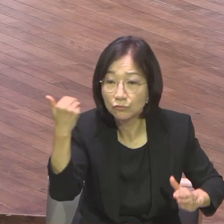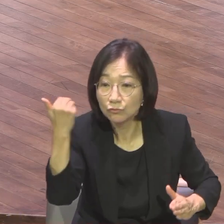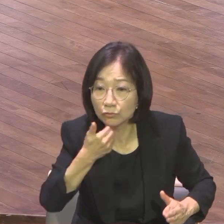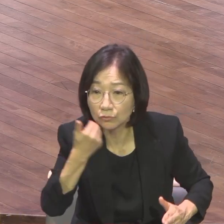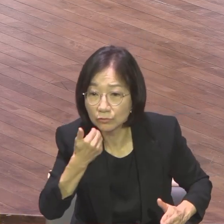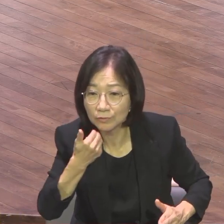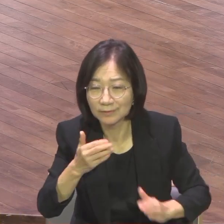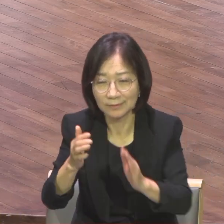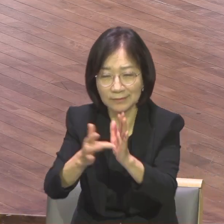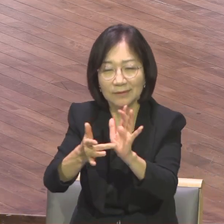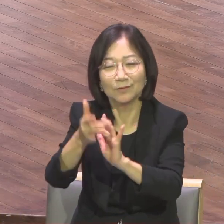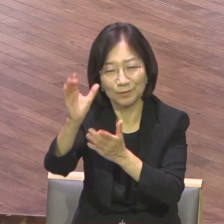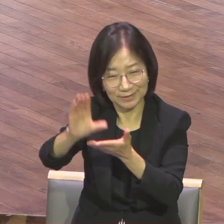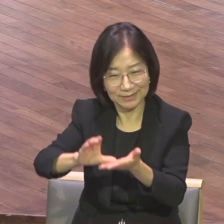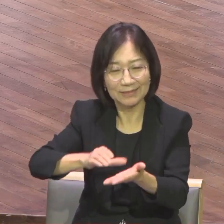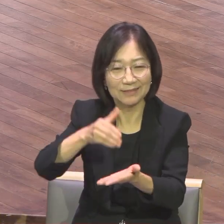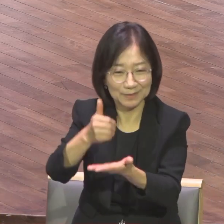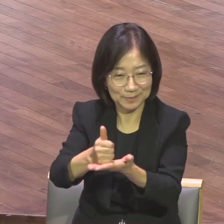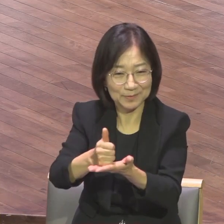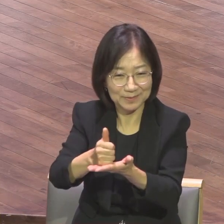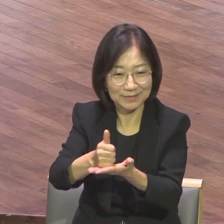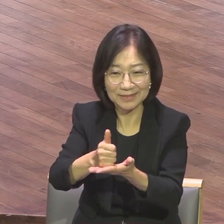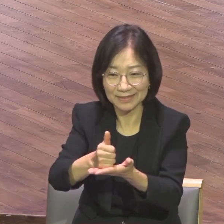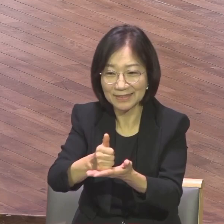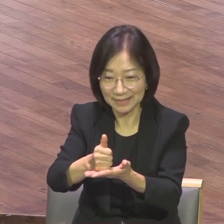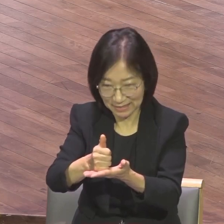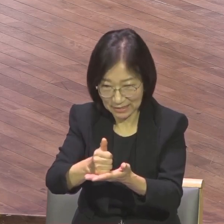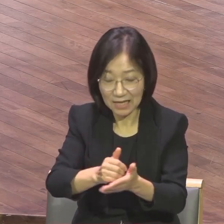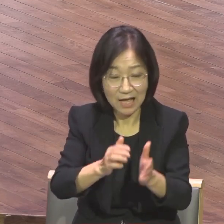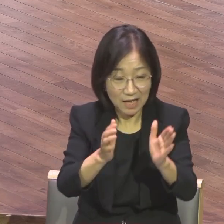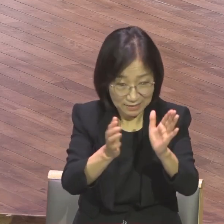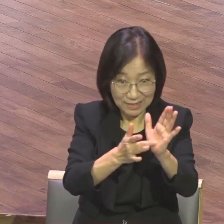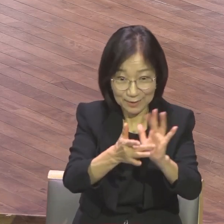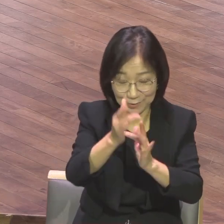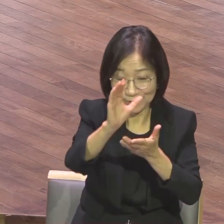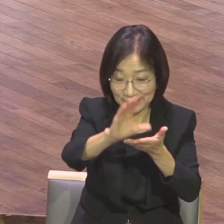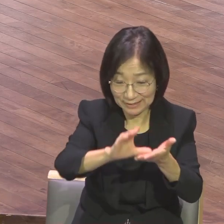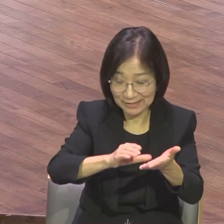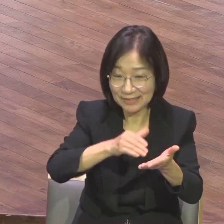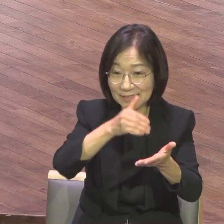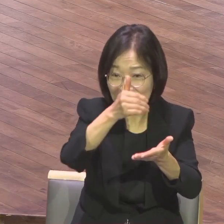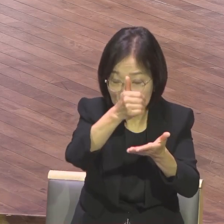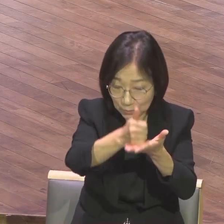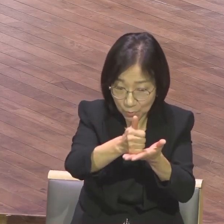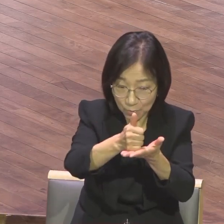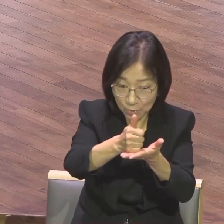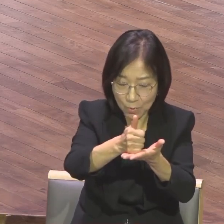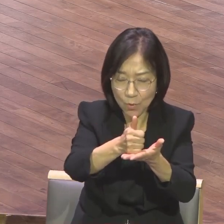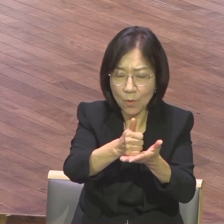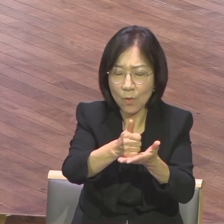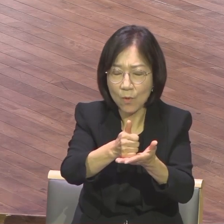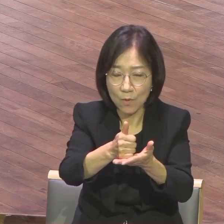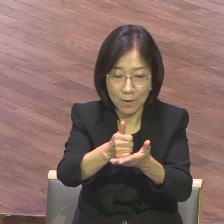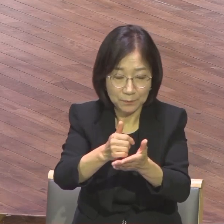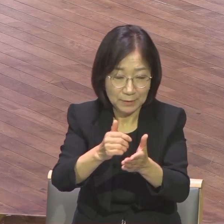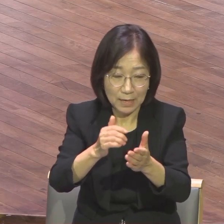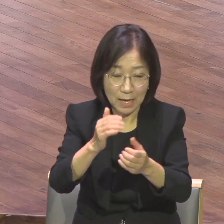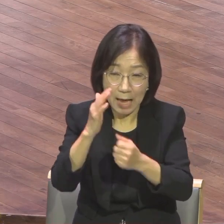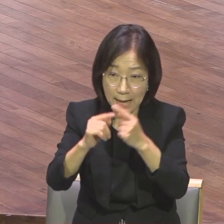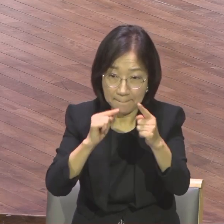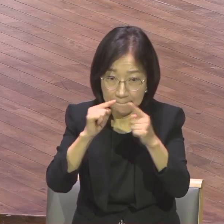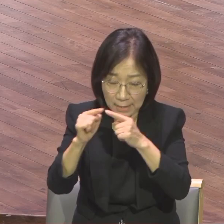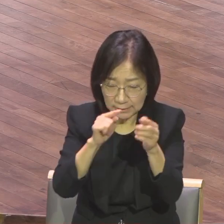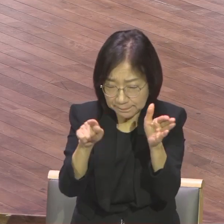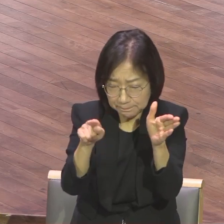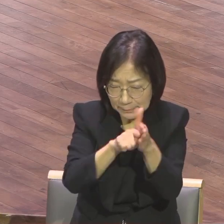상징하세요? 바로 예수 그리스도입니다. 예수 그리스도를 상징하는데 예수 그리스도로부터, 다시 말하면